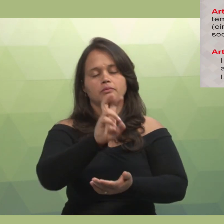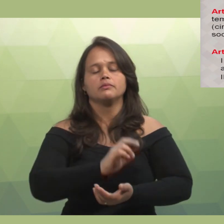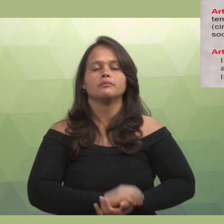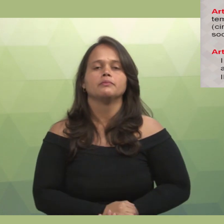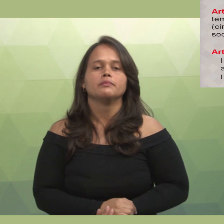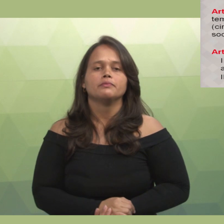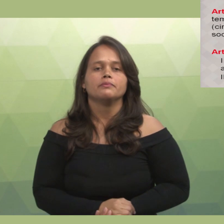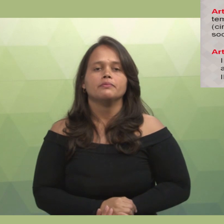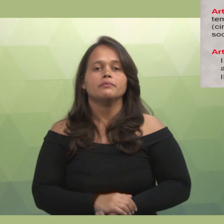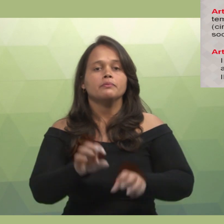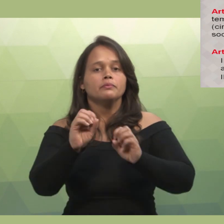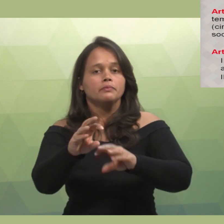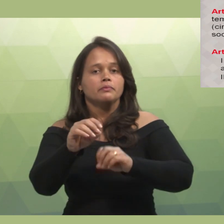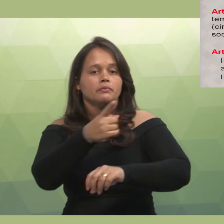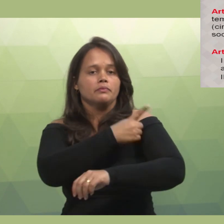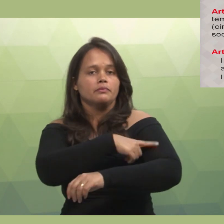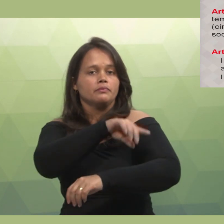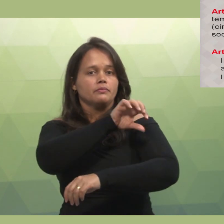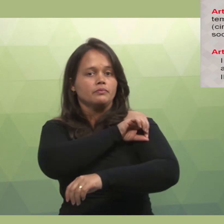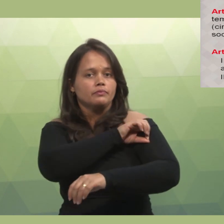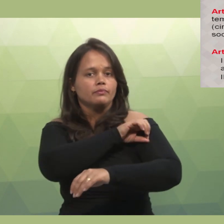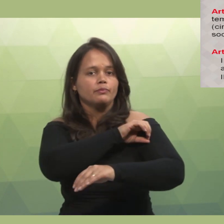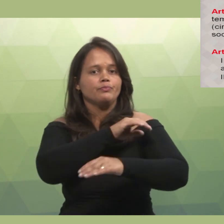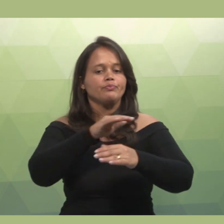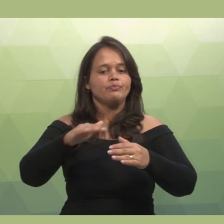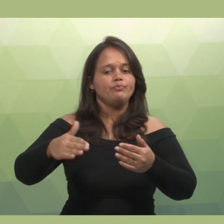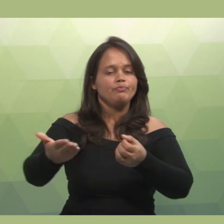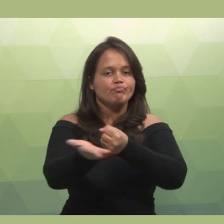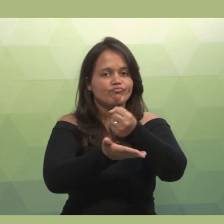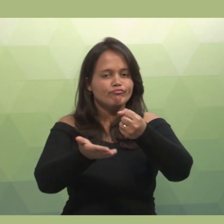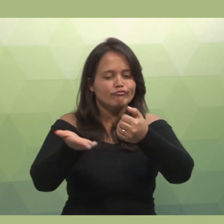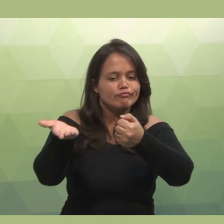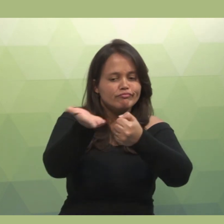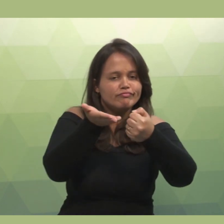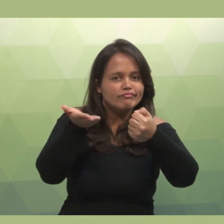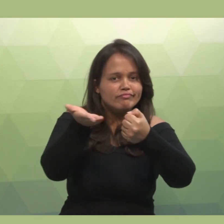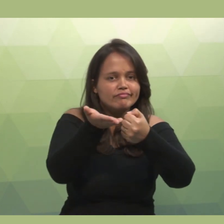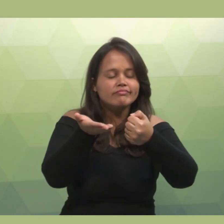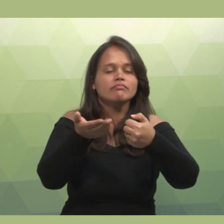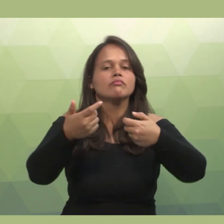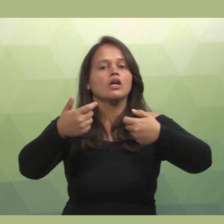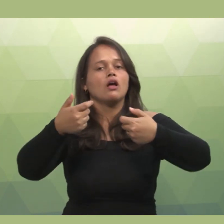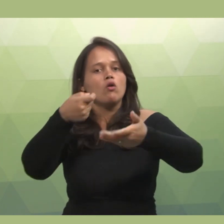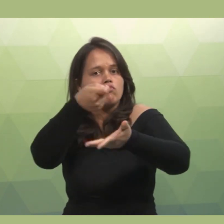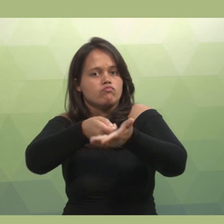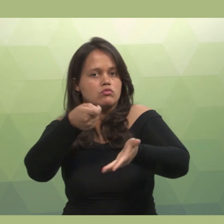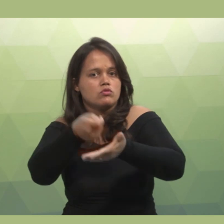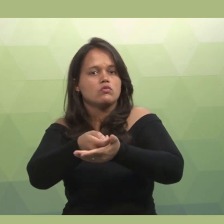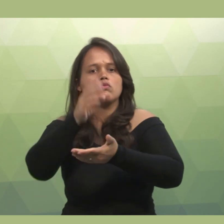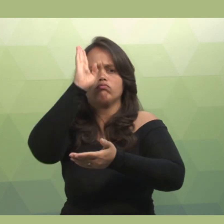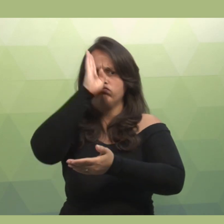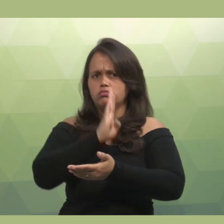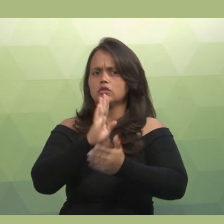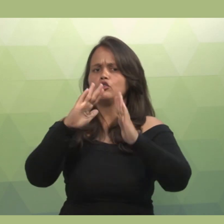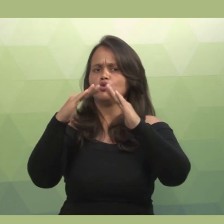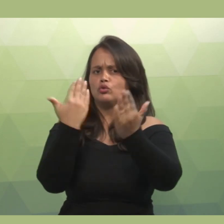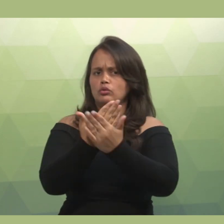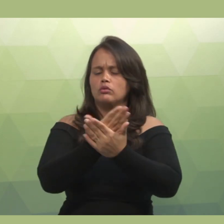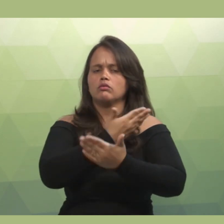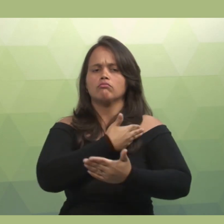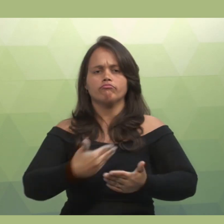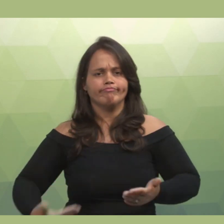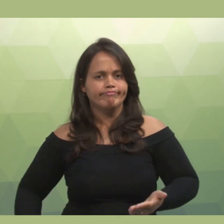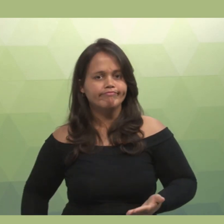idade. O ensino fundamental, etapa intermediária da educação básica, ele é